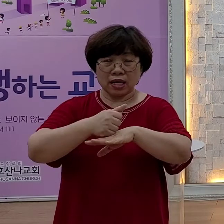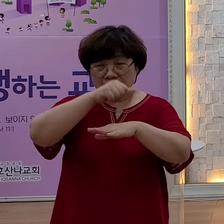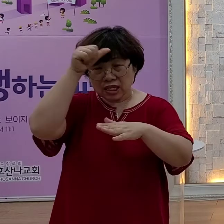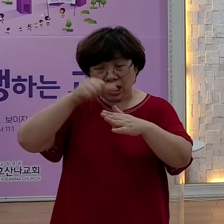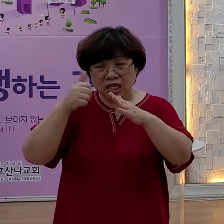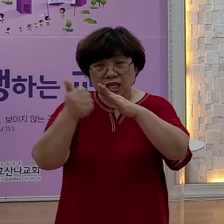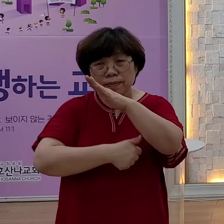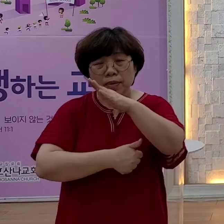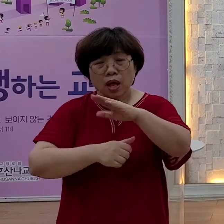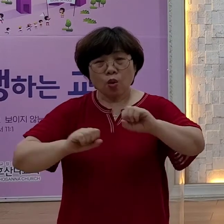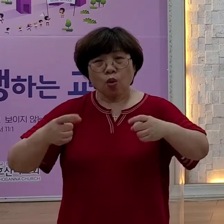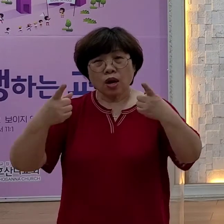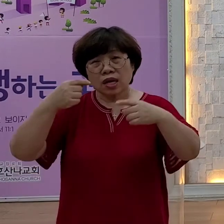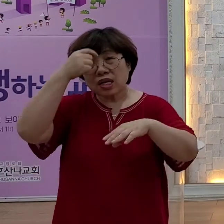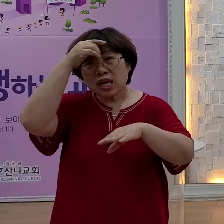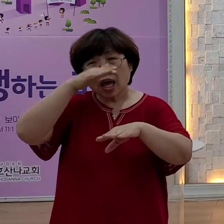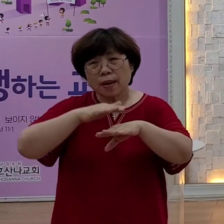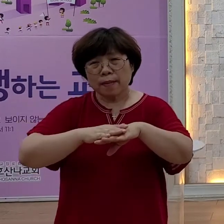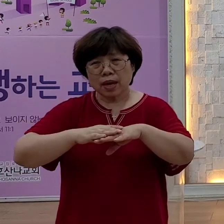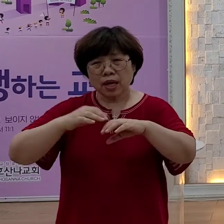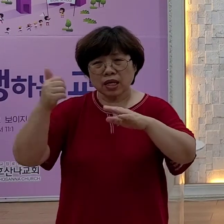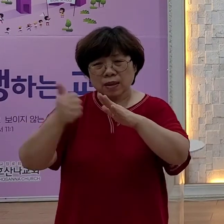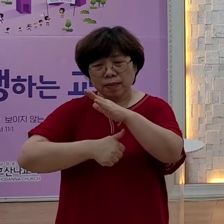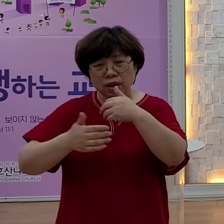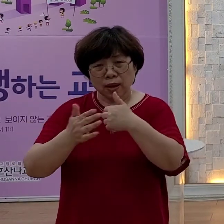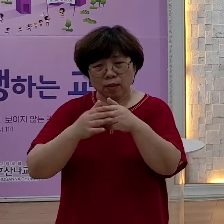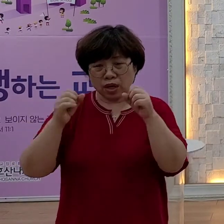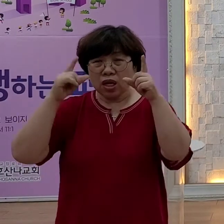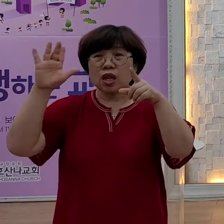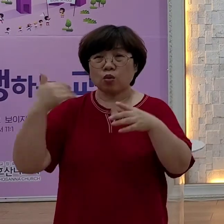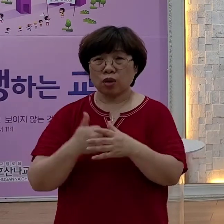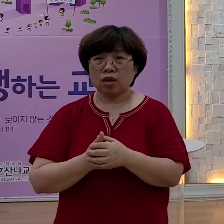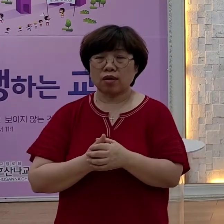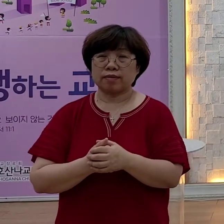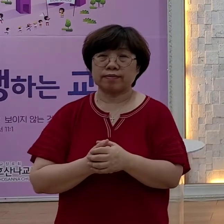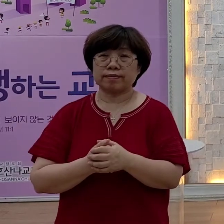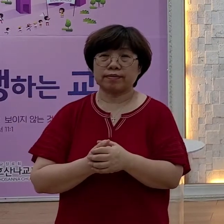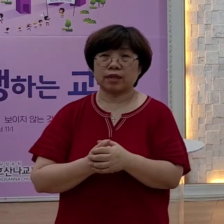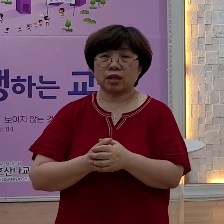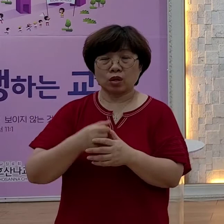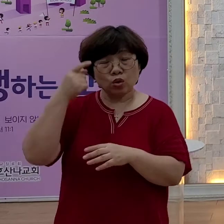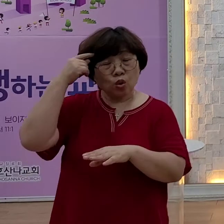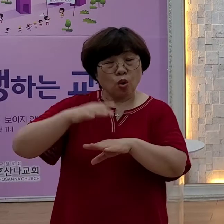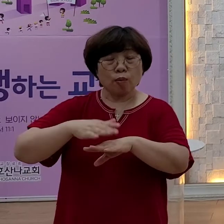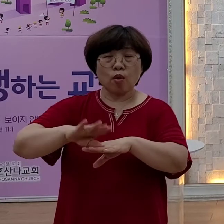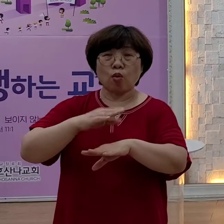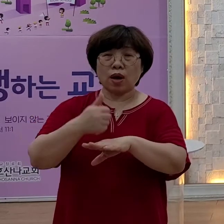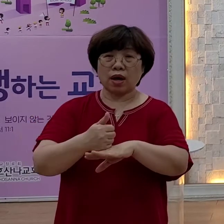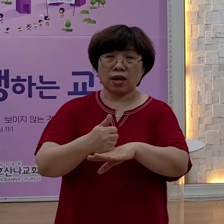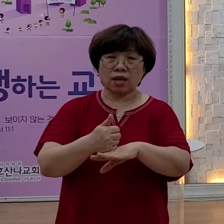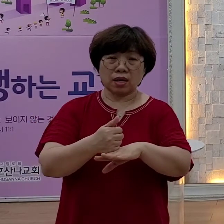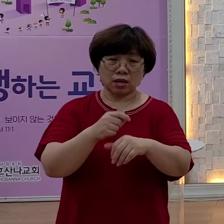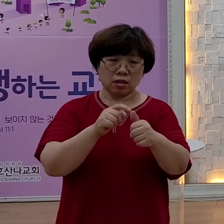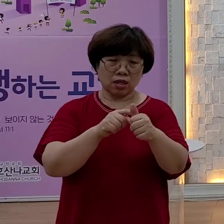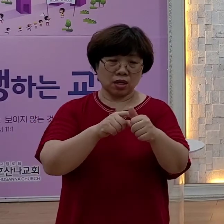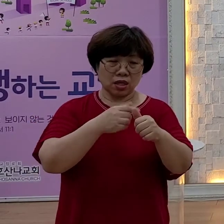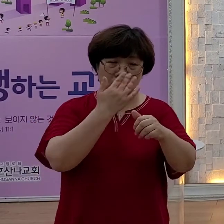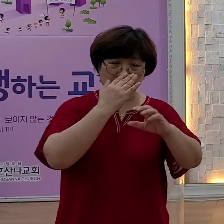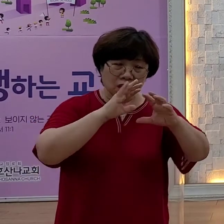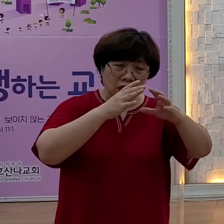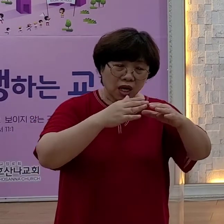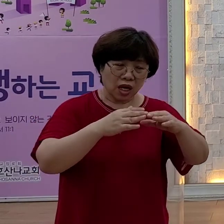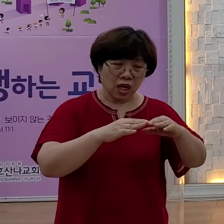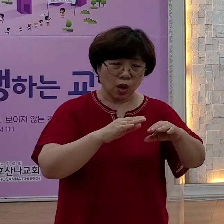되었습니다. 여러분, 솔로몬이요, 이스라엘의 그 어떤 왕보다도 하나님이 기뻐하시는